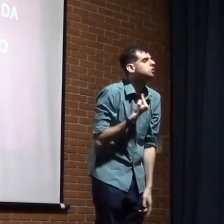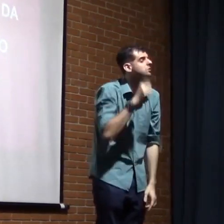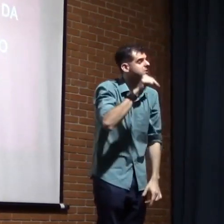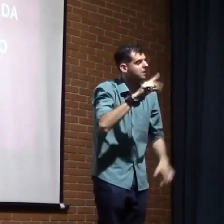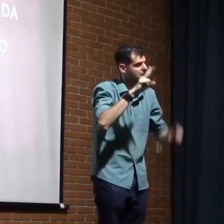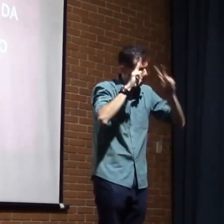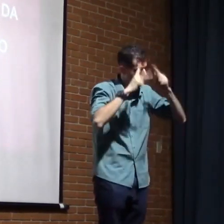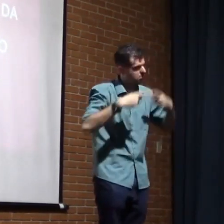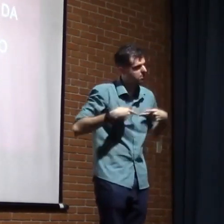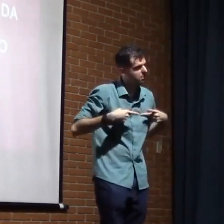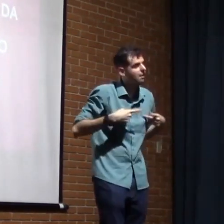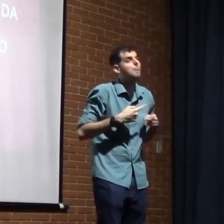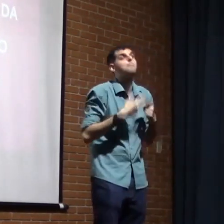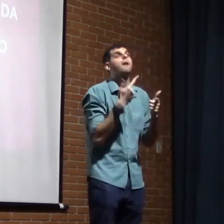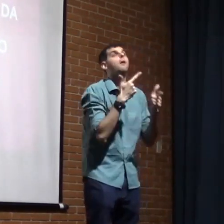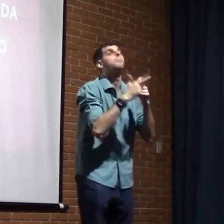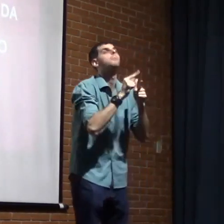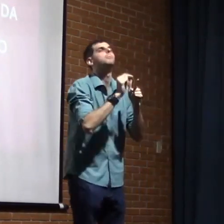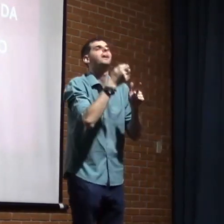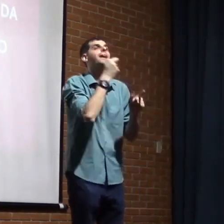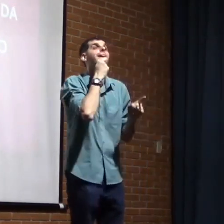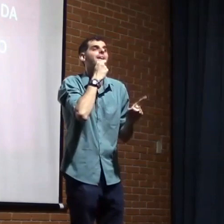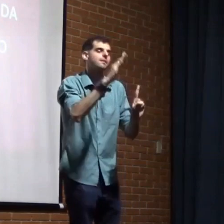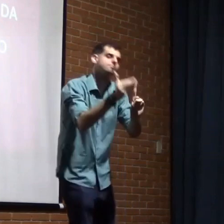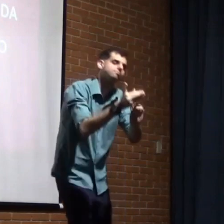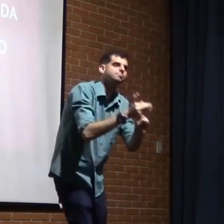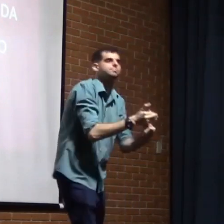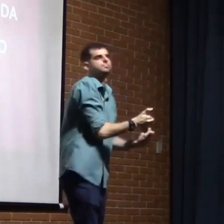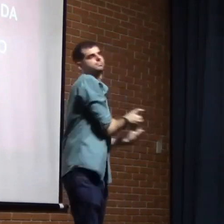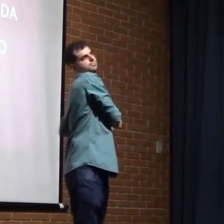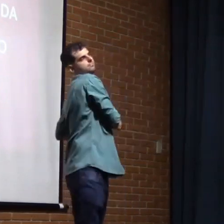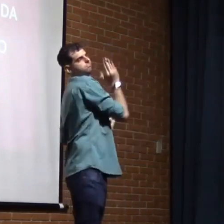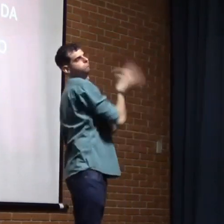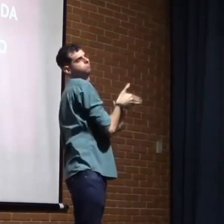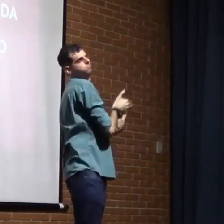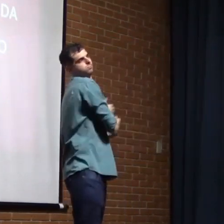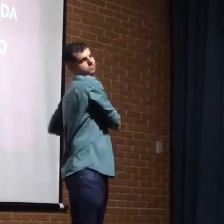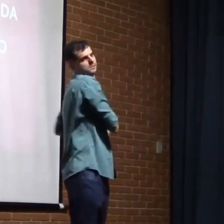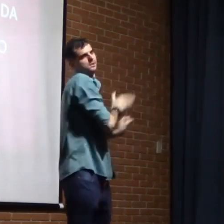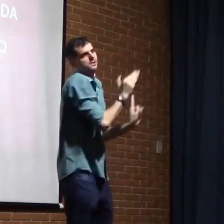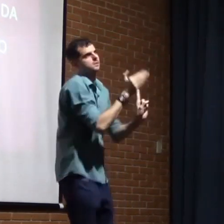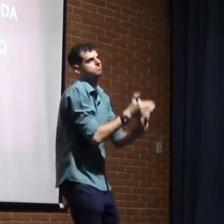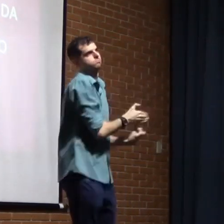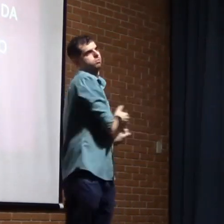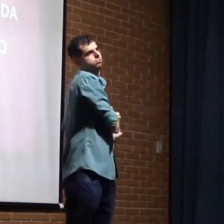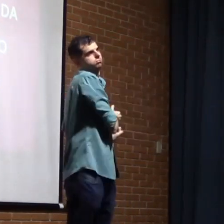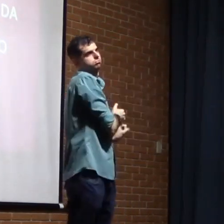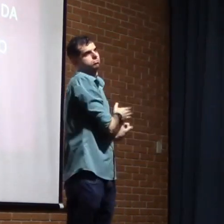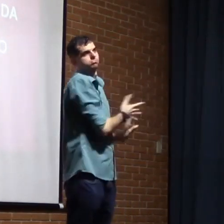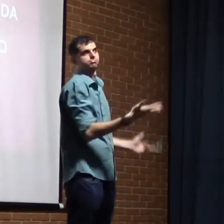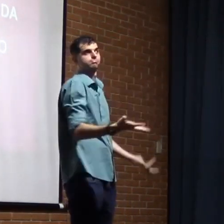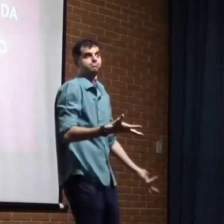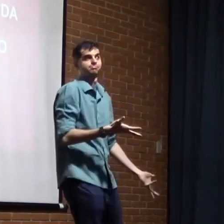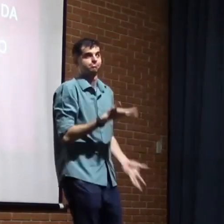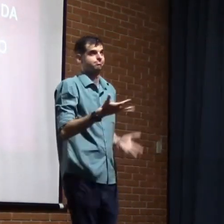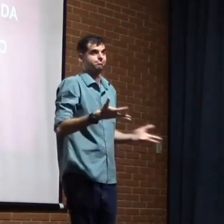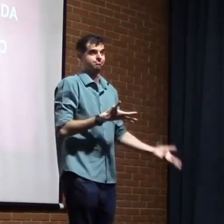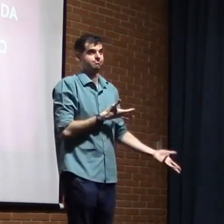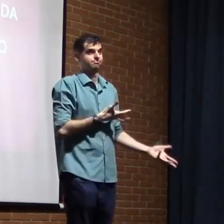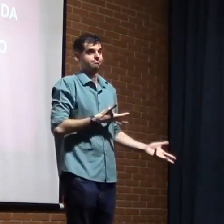humano, né? O surdo, ele também é humano. Mas o problema é que, às vezes, ele é excluído de